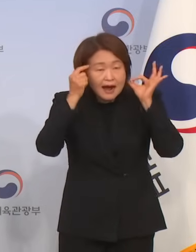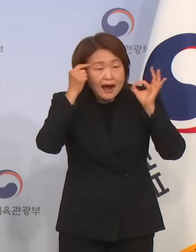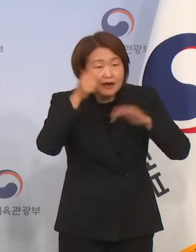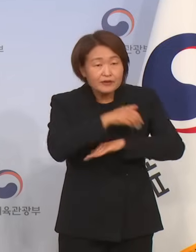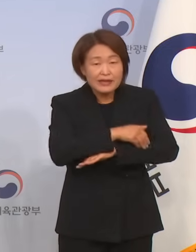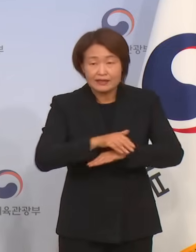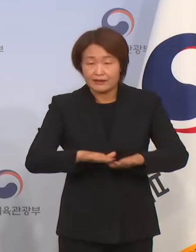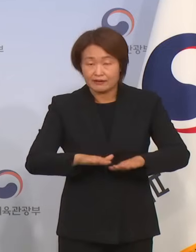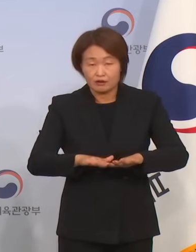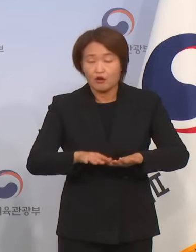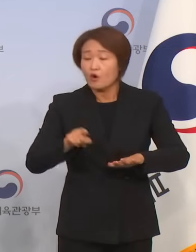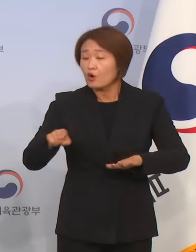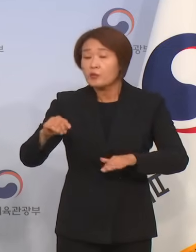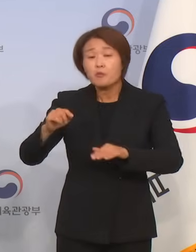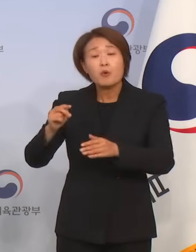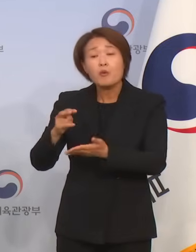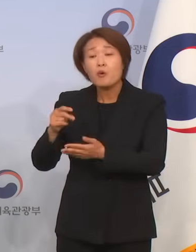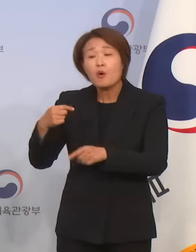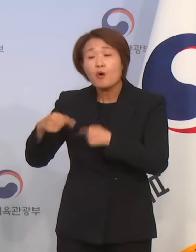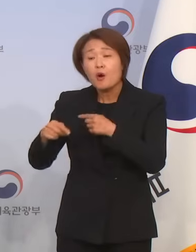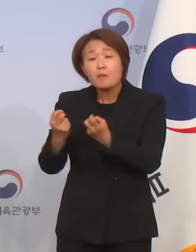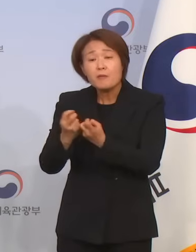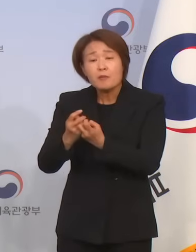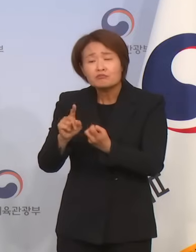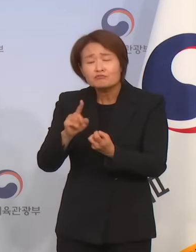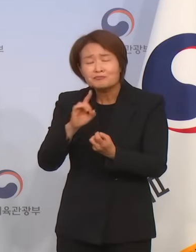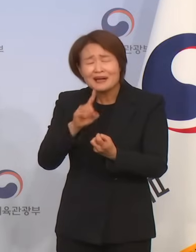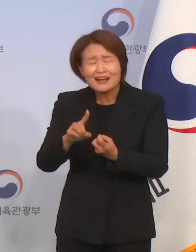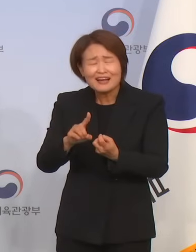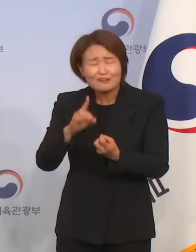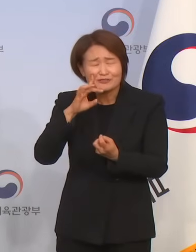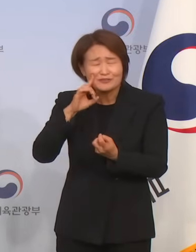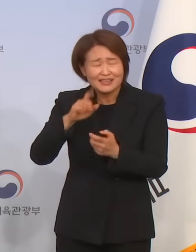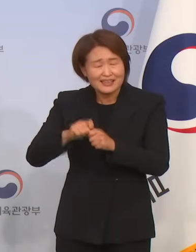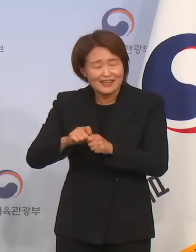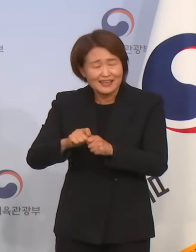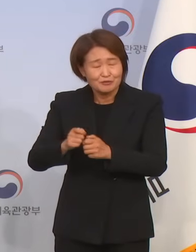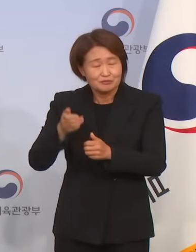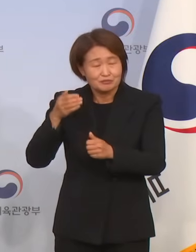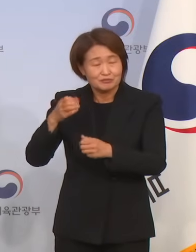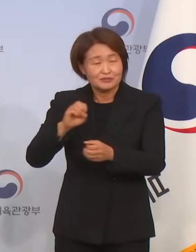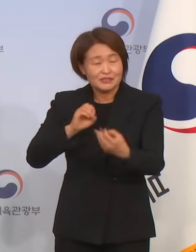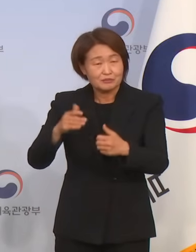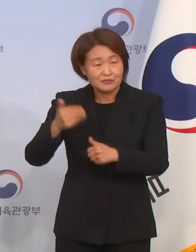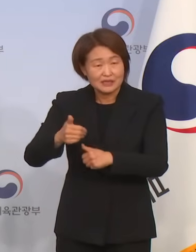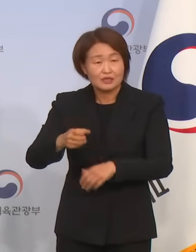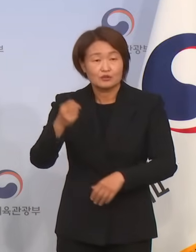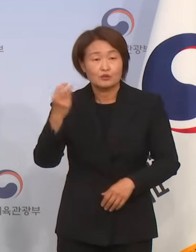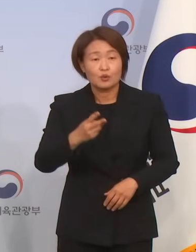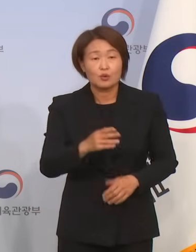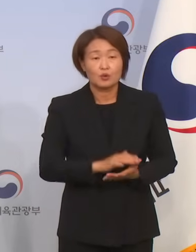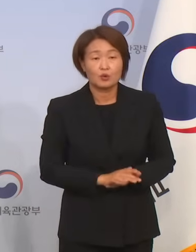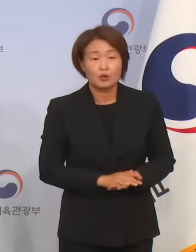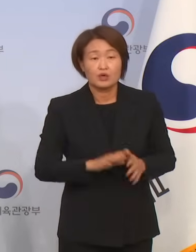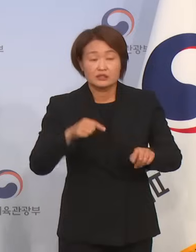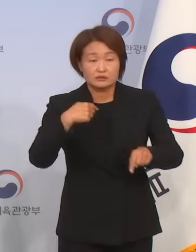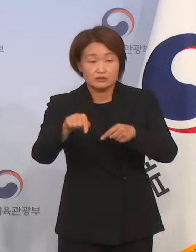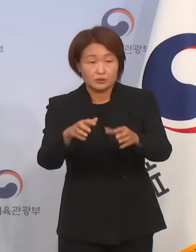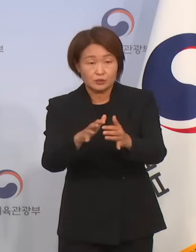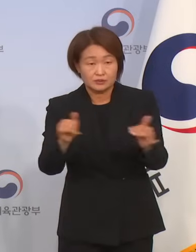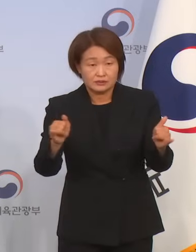수단에 어떤 것들이 있는지 좀 궁금하고요. 그리고 그 여기 보도자료에도 보면은 뭐